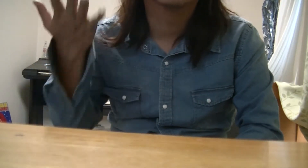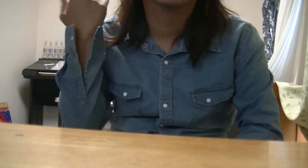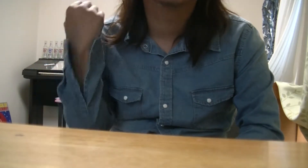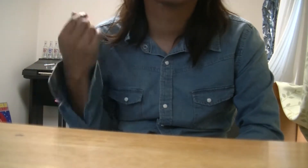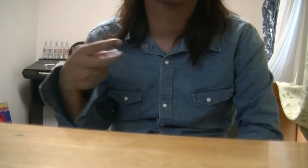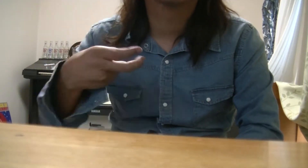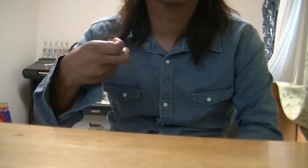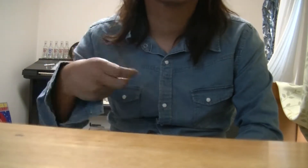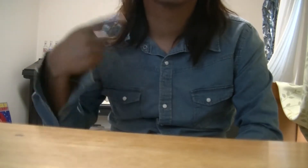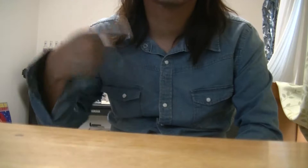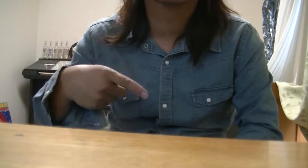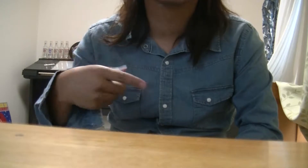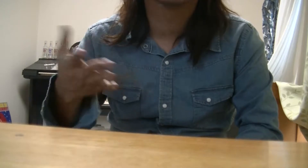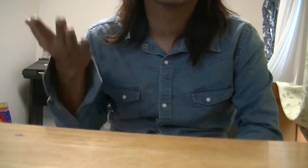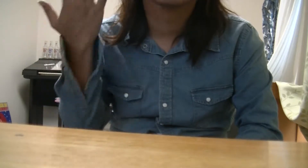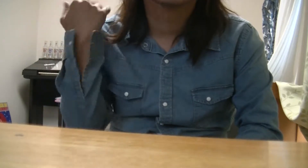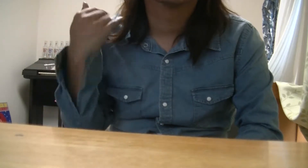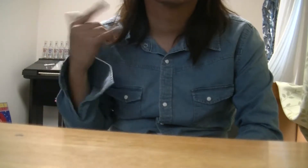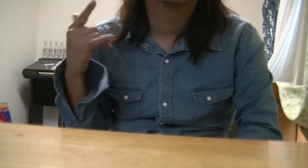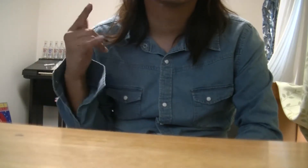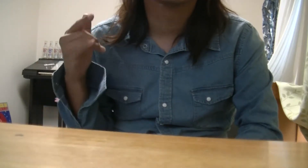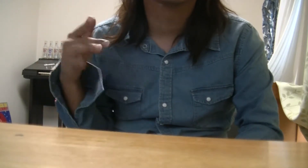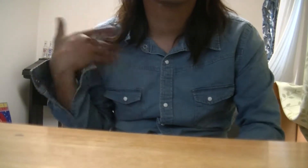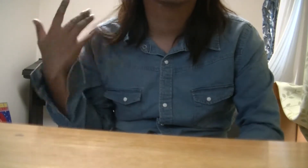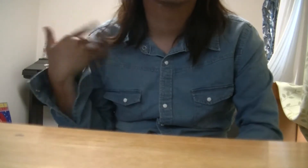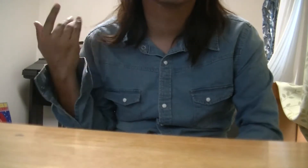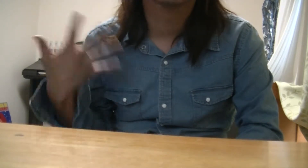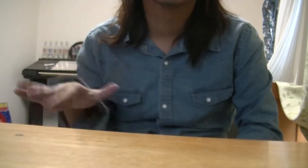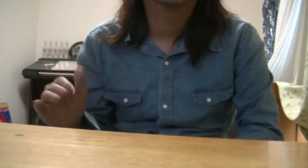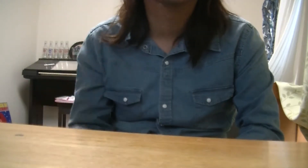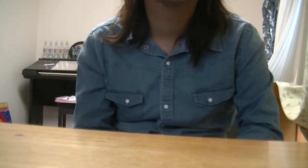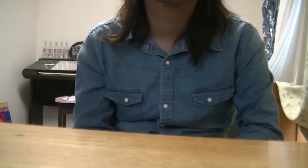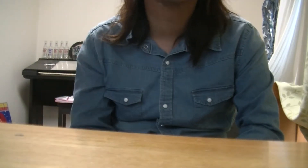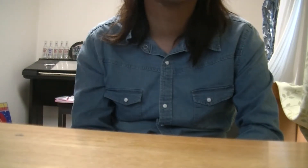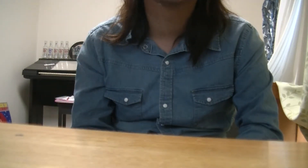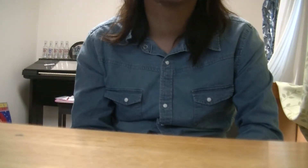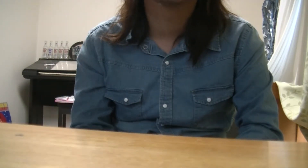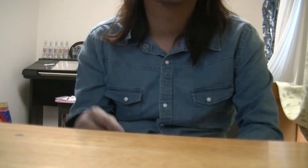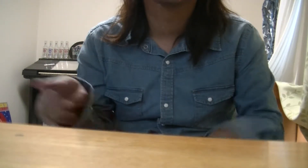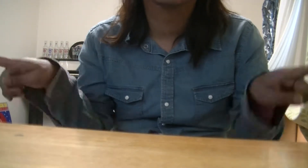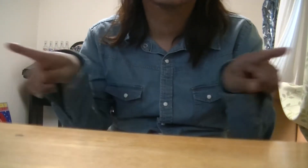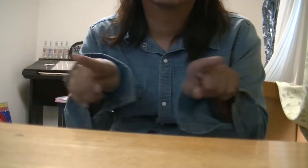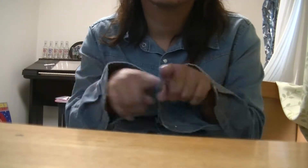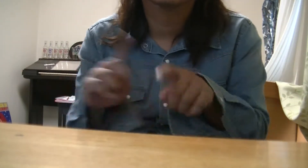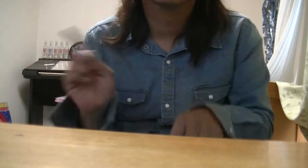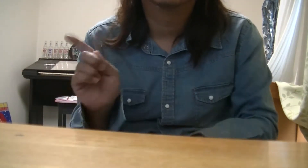21年前ってガラケー持ってなかったんですよね。渋谷で待ち合わせするときどうしてたか知ってます？